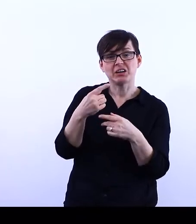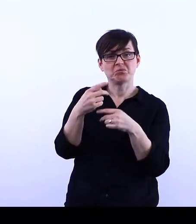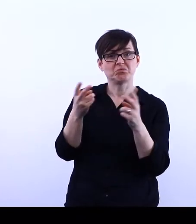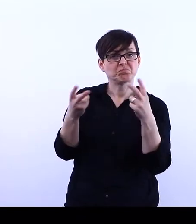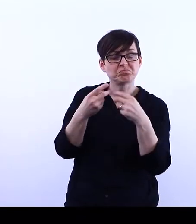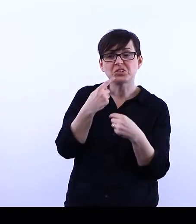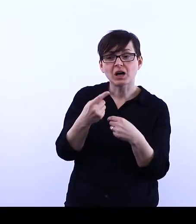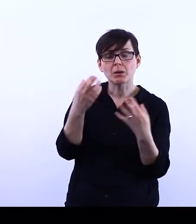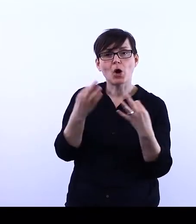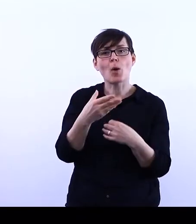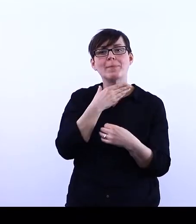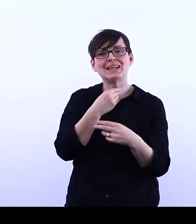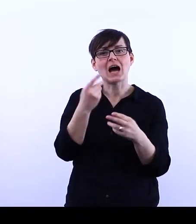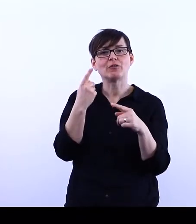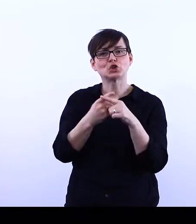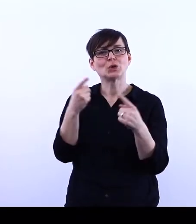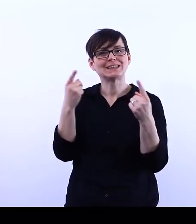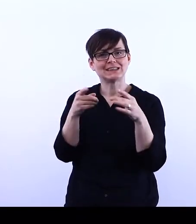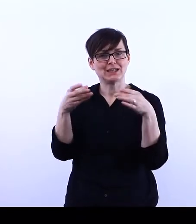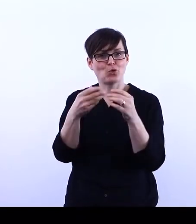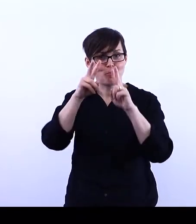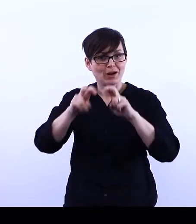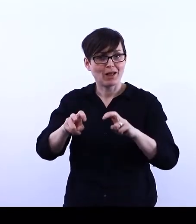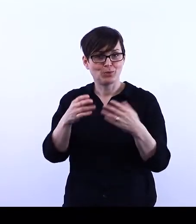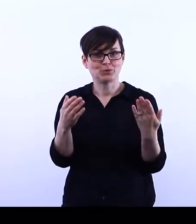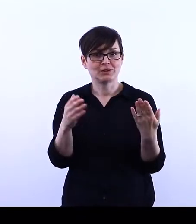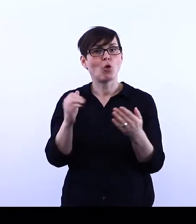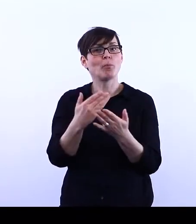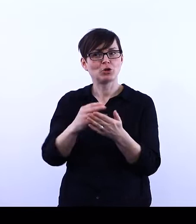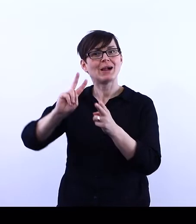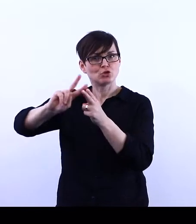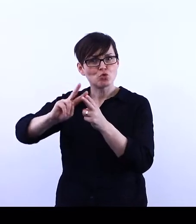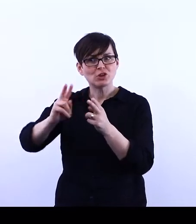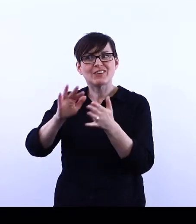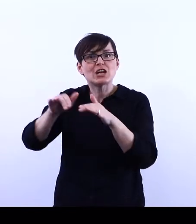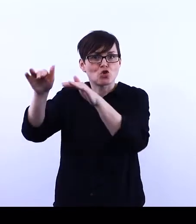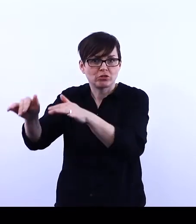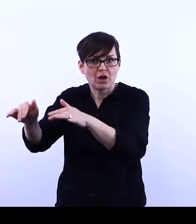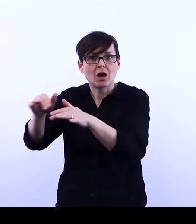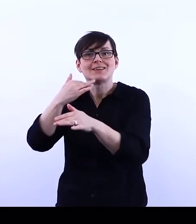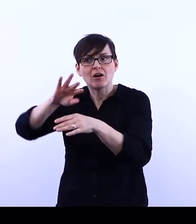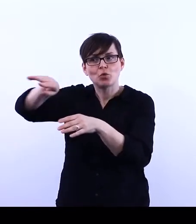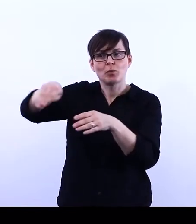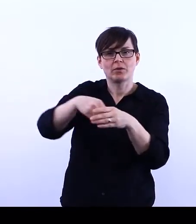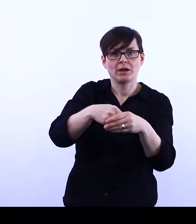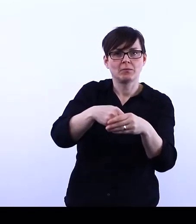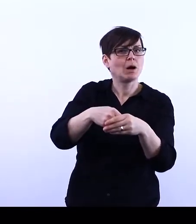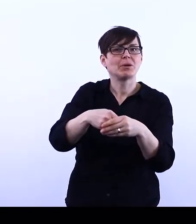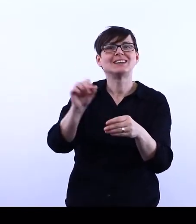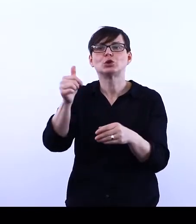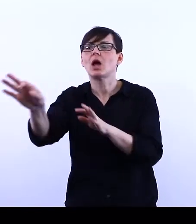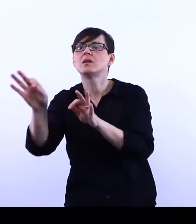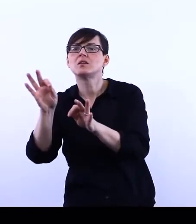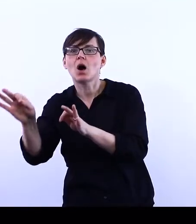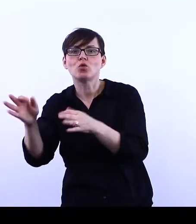angedeutet, sollen ja Tools, die dürfen durchaus existieren und implementiert werden, aber sollen je nachdem eben auch neu